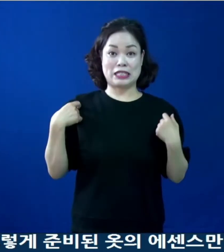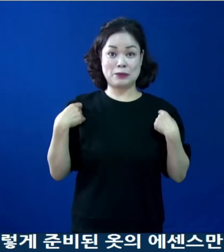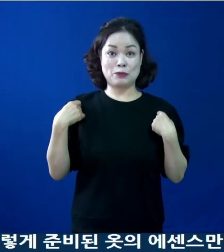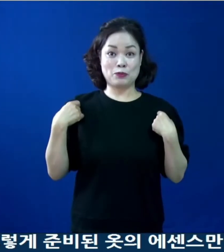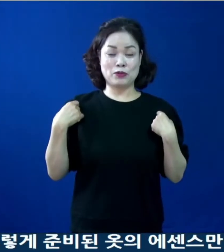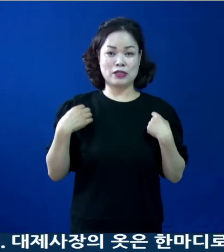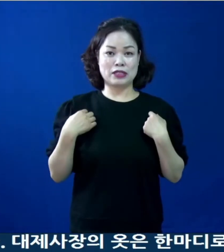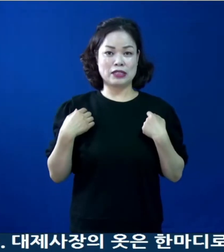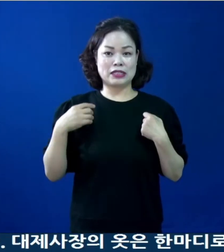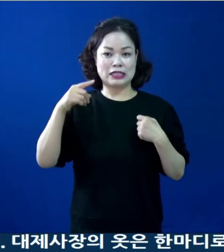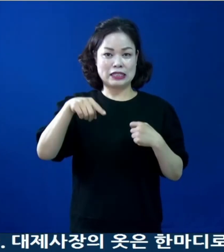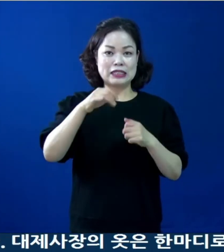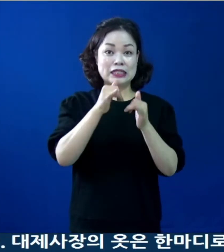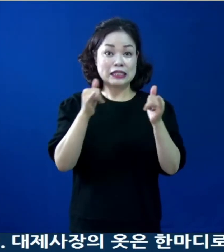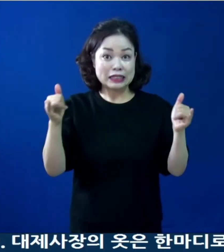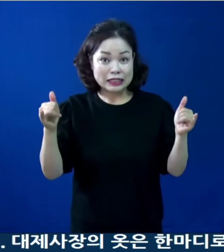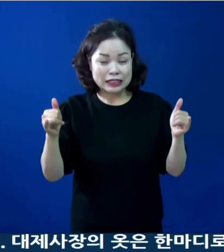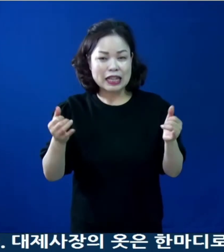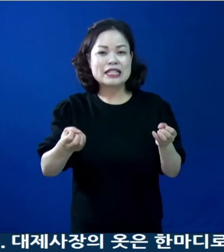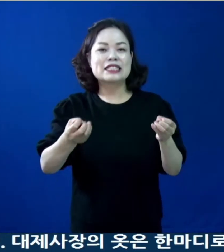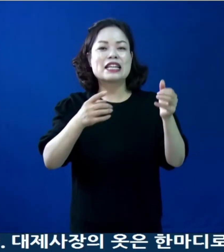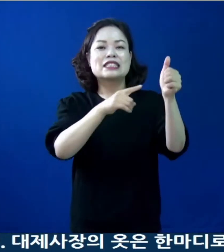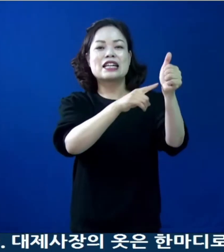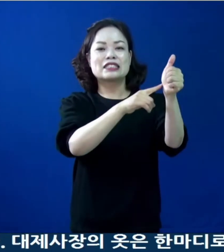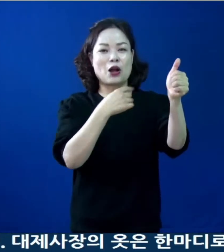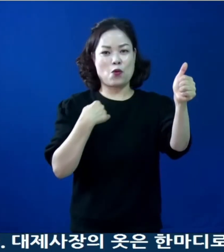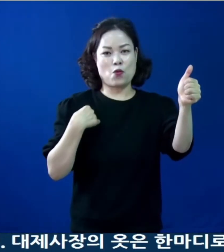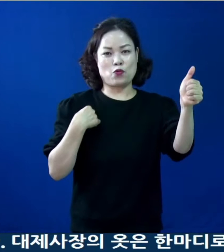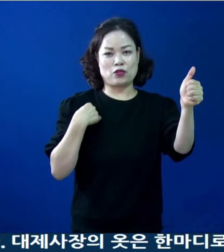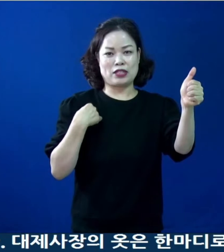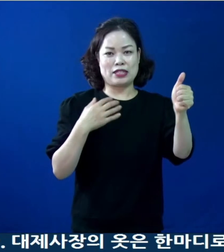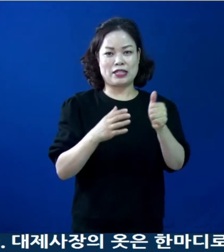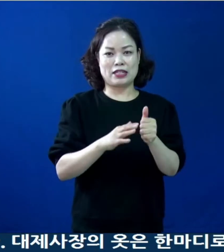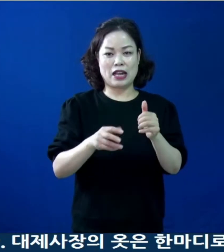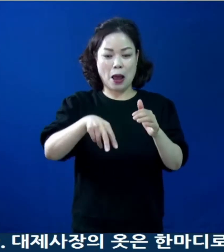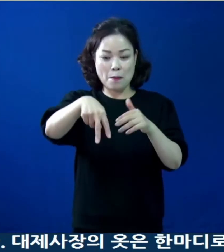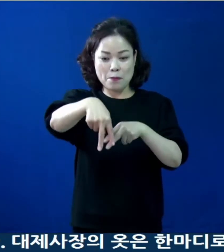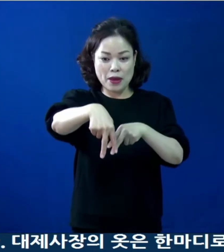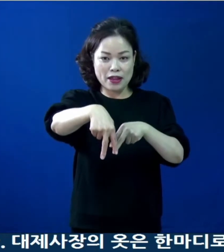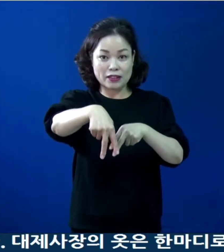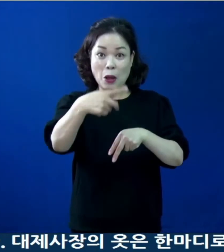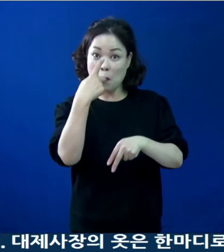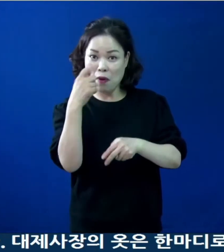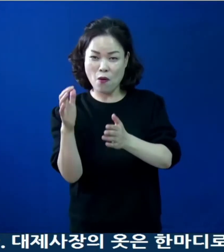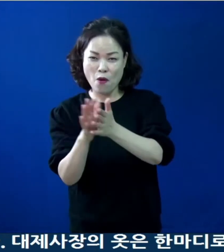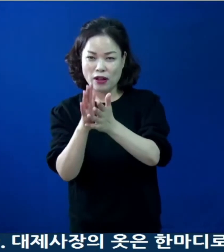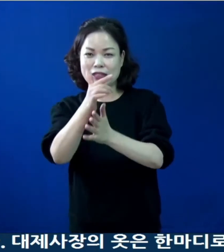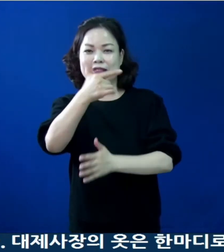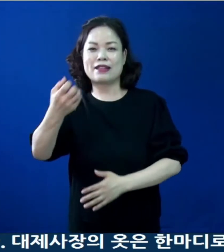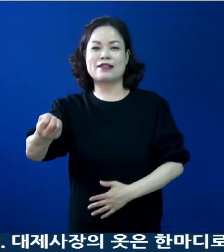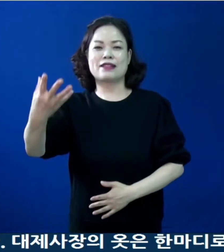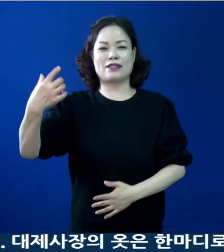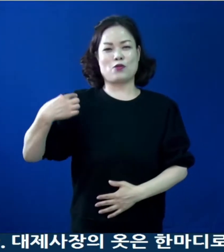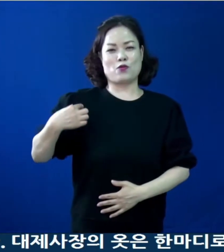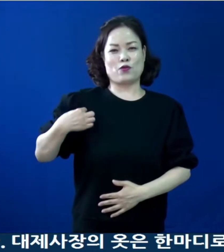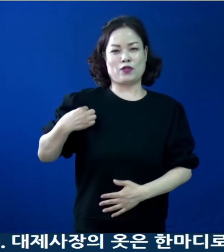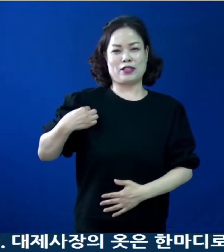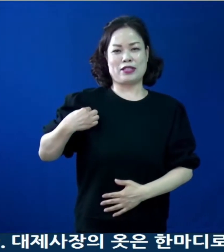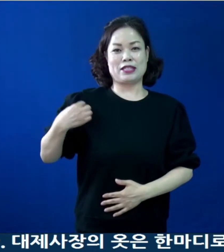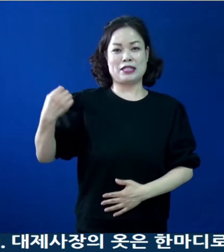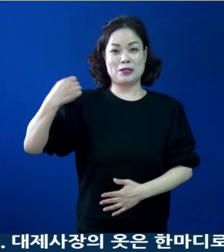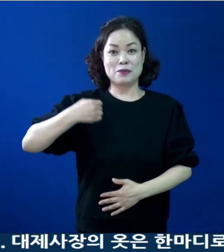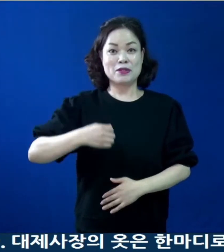이렇게 덮여져 있는 분이 제사장 옷을 입은 사람이고요, 앞은 조금 더 멋있죠. 대제사장의 옷을 입은